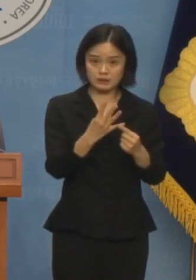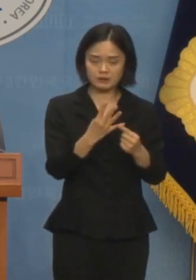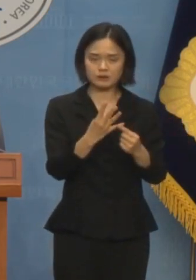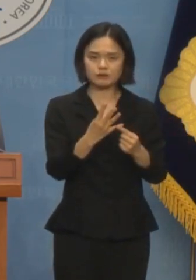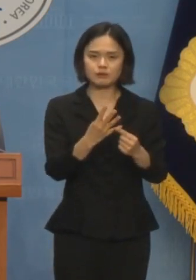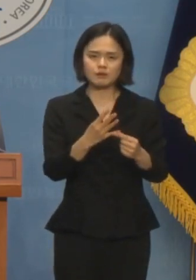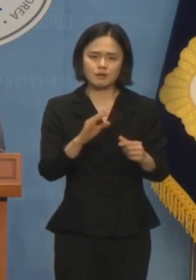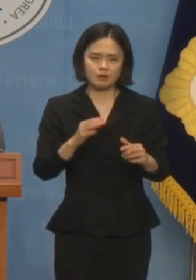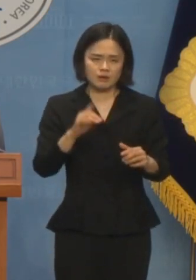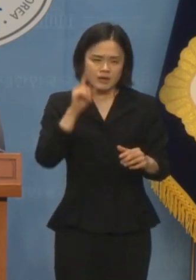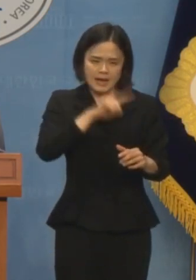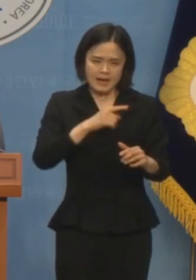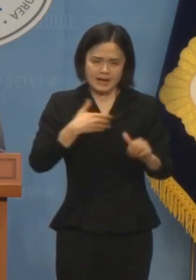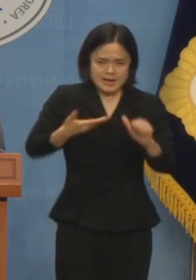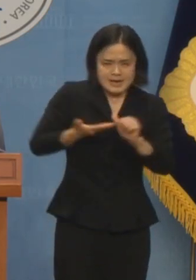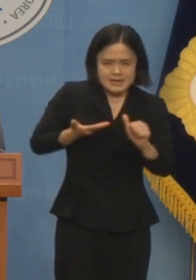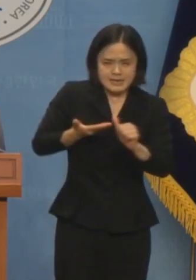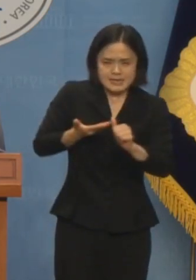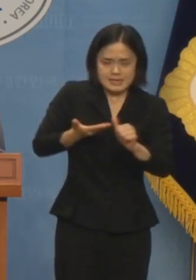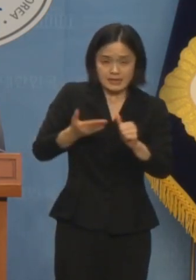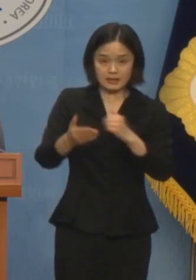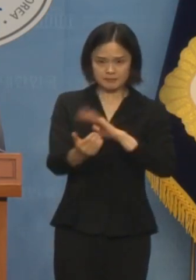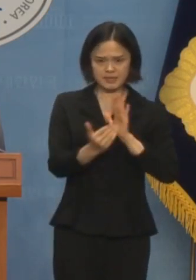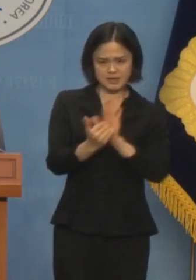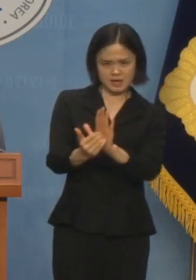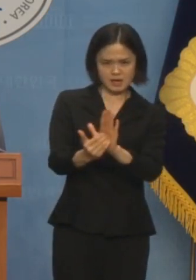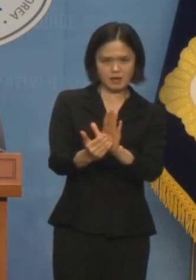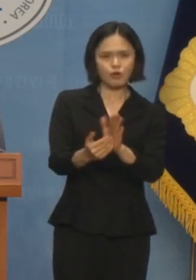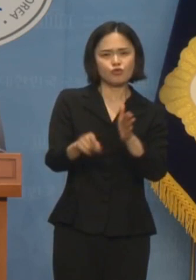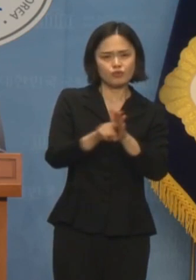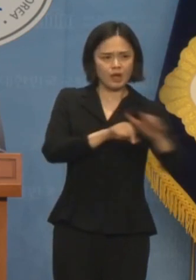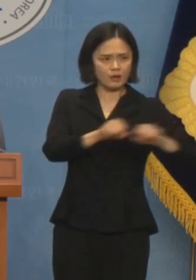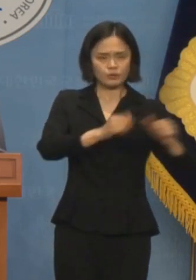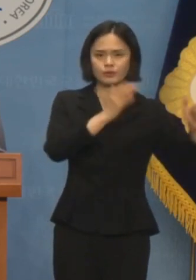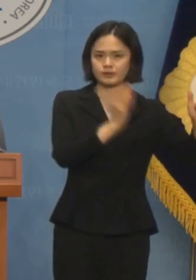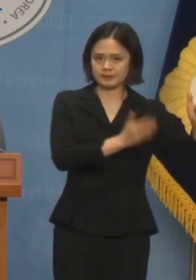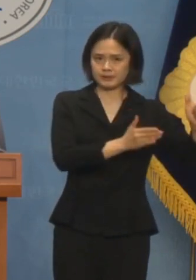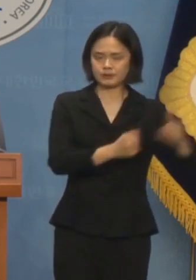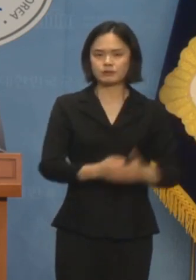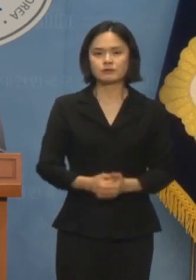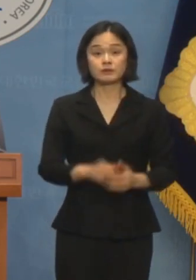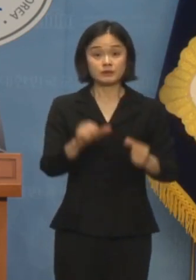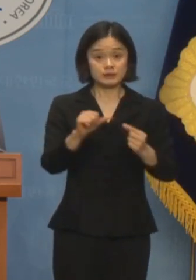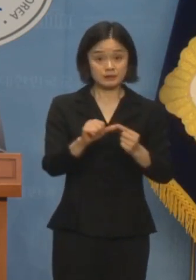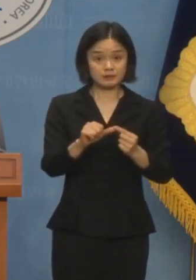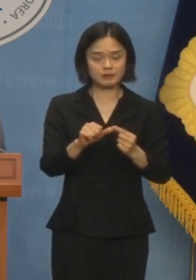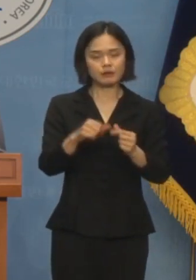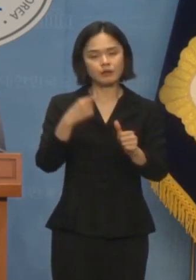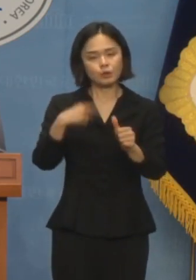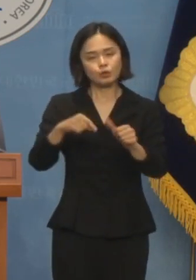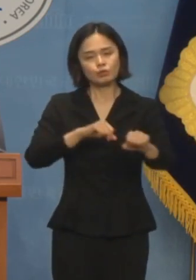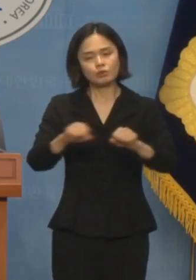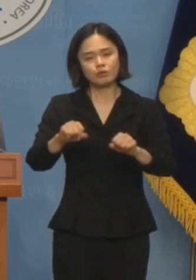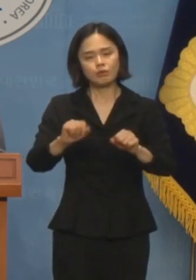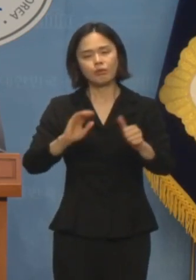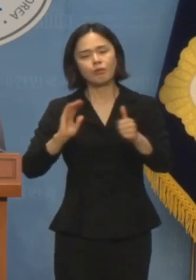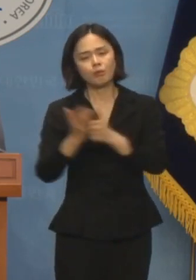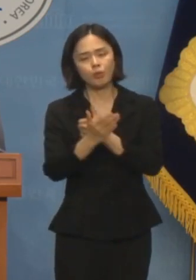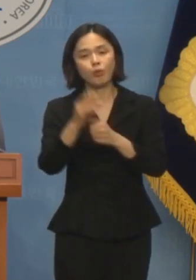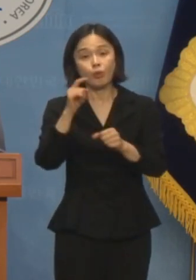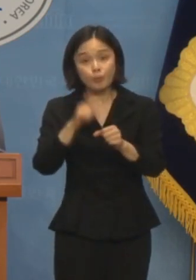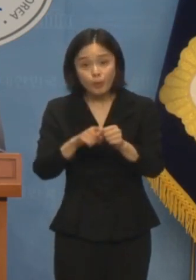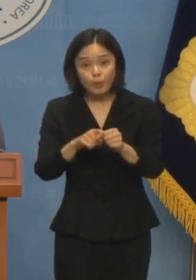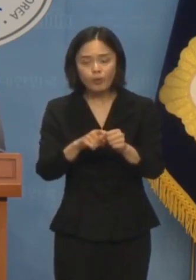교육활동 침해에 강력히 대응하여 주십시오. 다섯째, 교육활동 보호를 위한 실질적인 제도